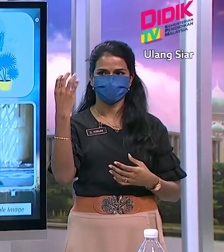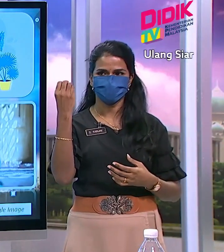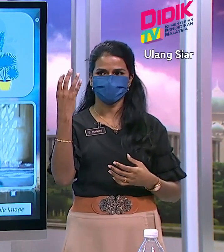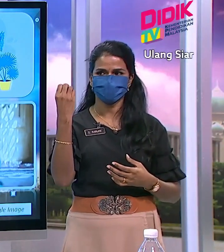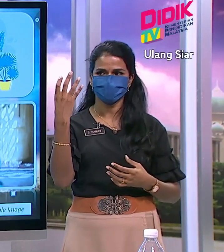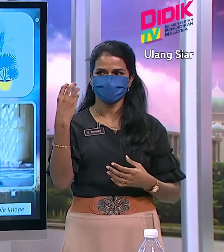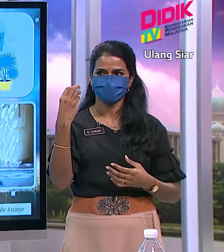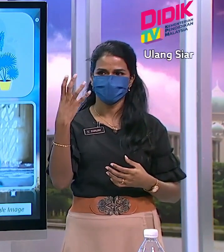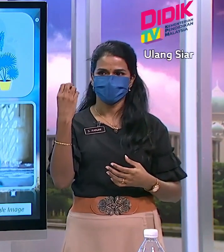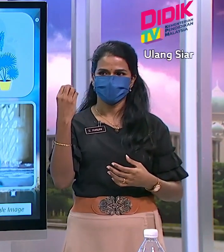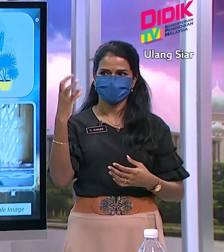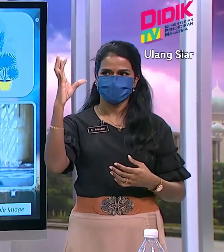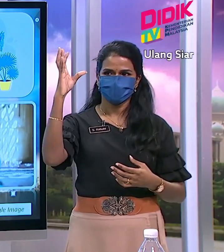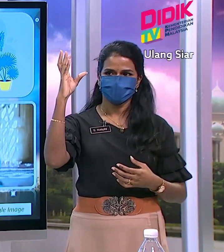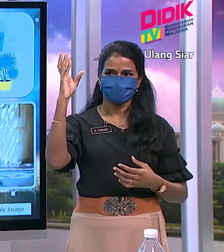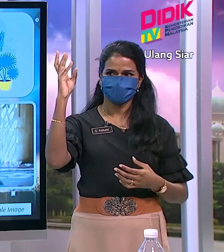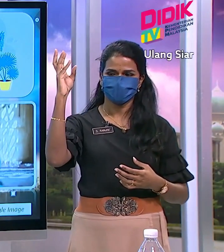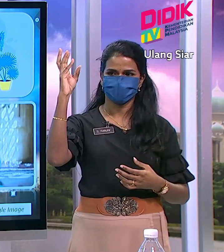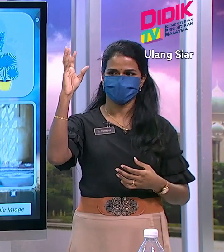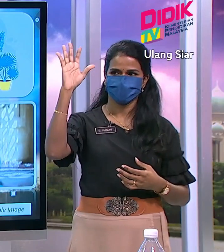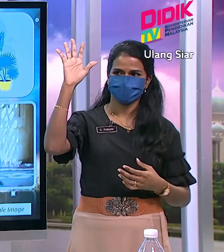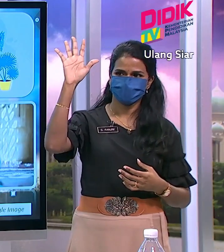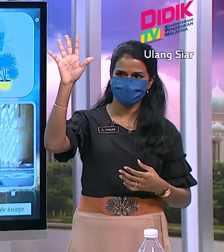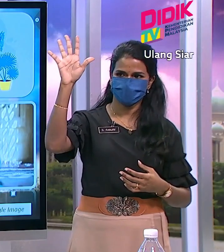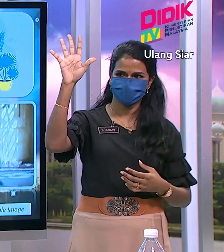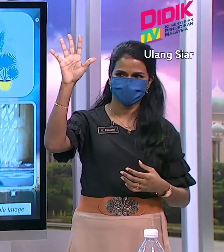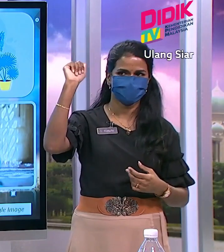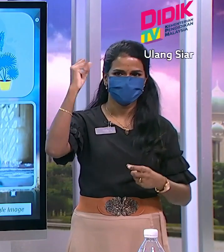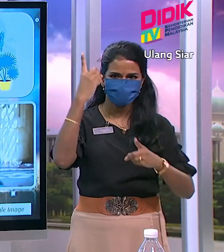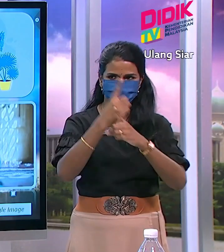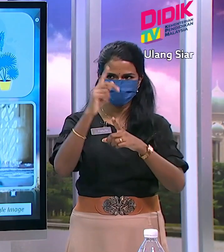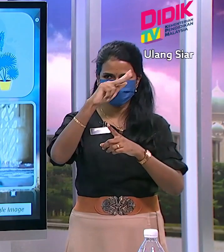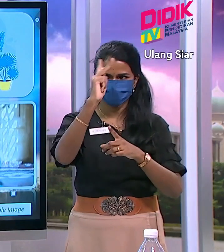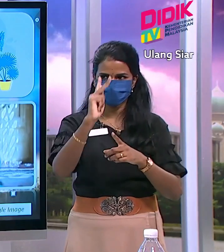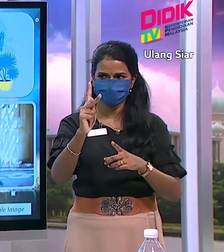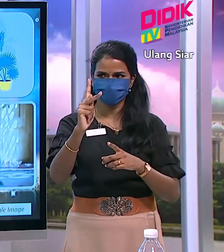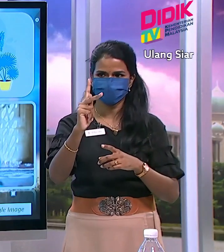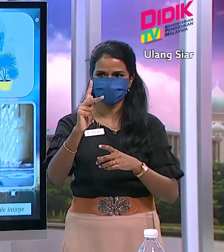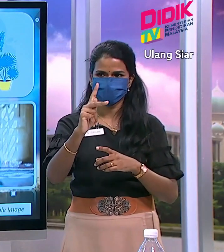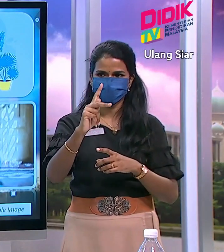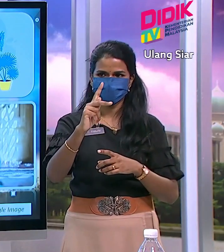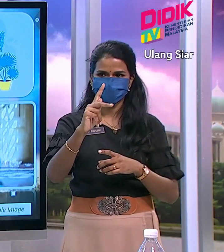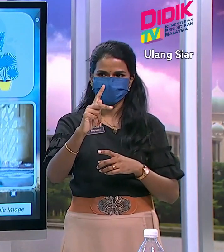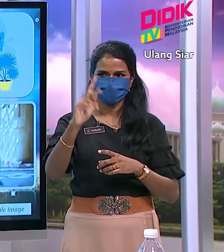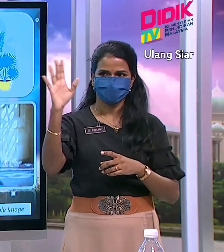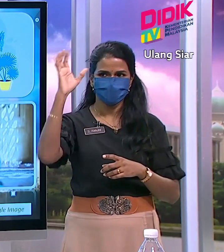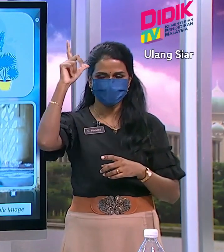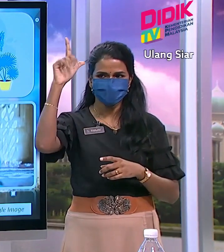Berapa? Mereka tunjukkan 5, cikgu. 5? Betulkah? Kelman?